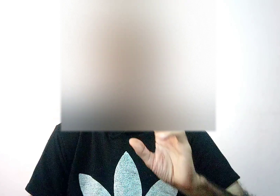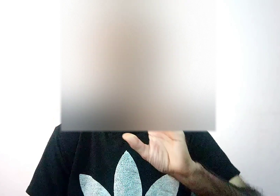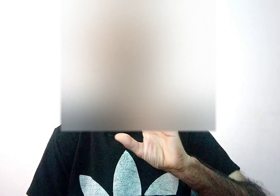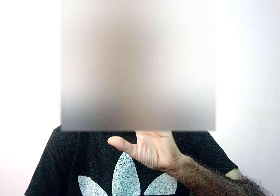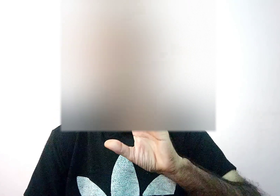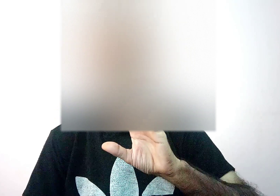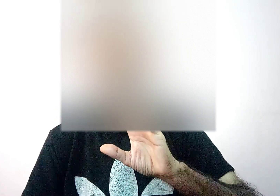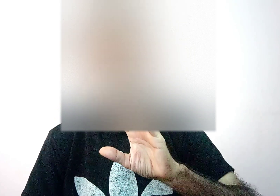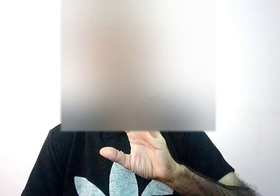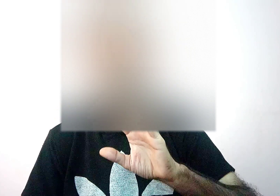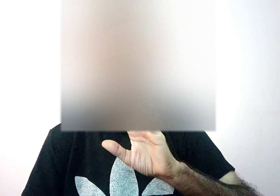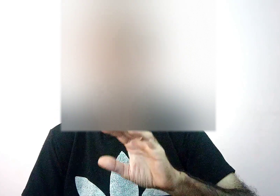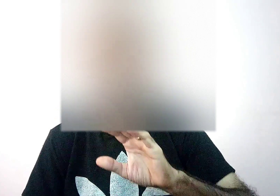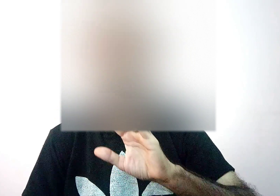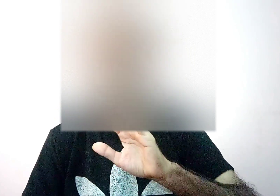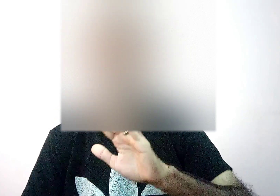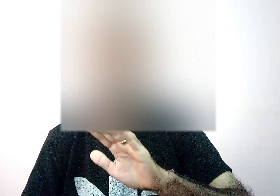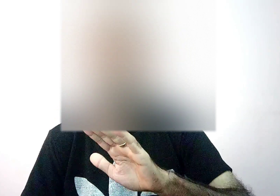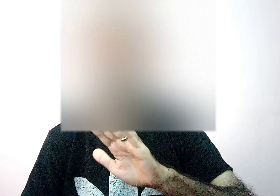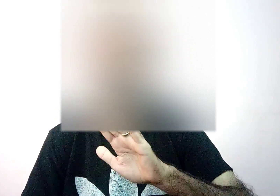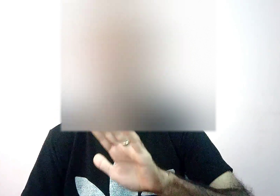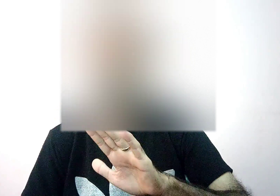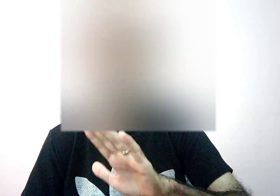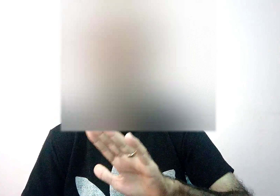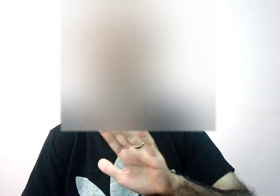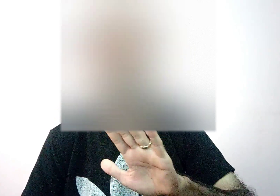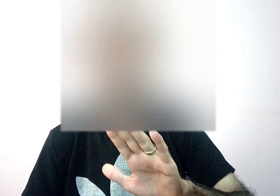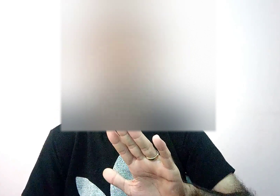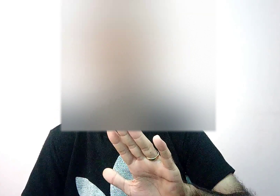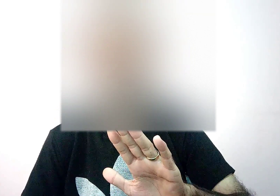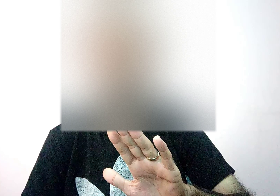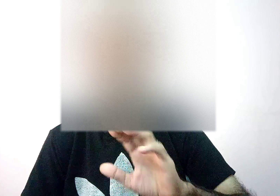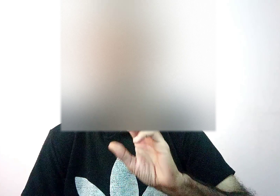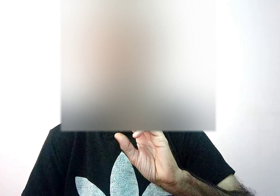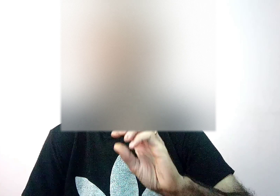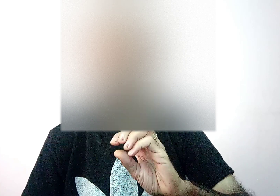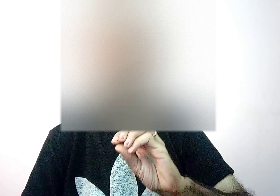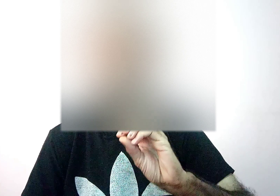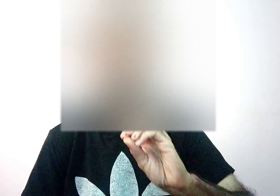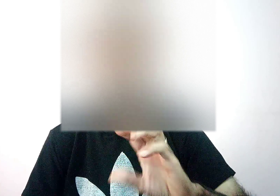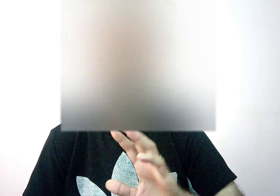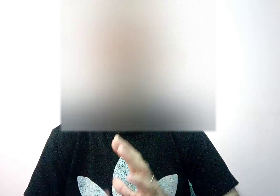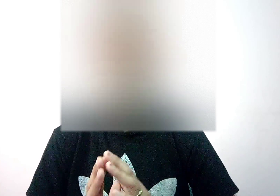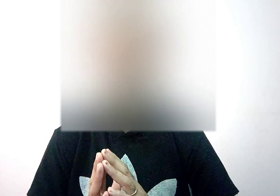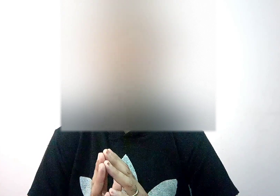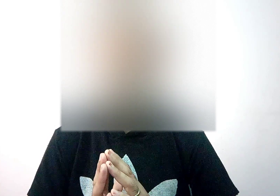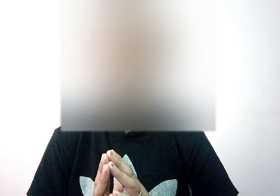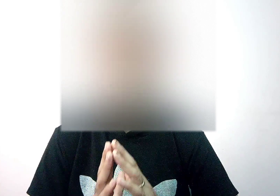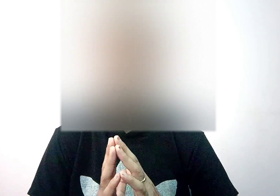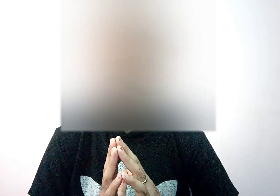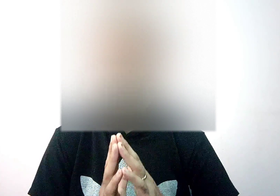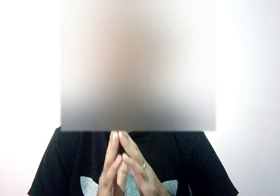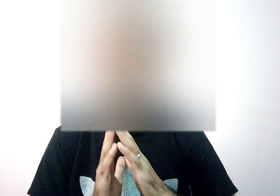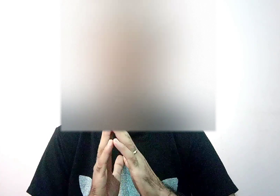او الحفاظ على العلاقات مع الدول المستقره خصوصا في الشرق الاوسط. واحنا قلنا